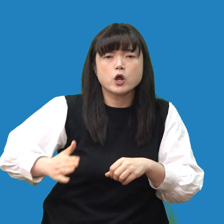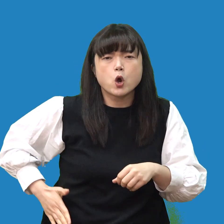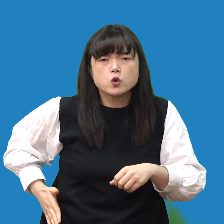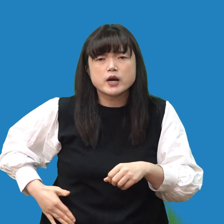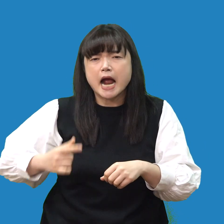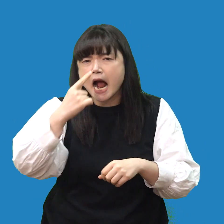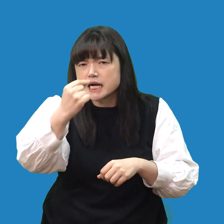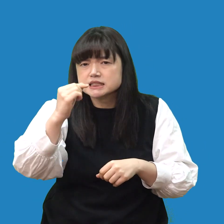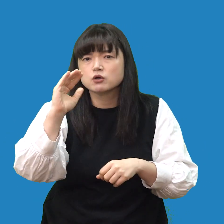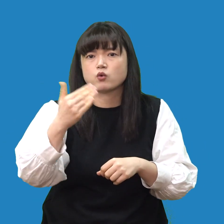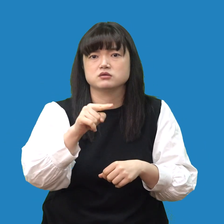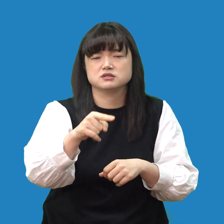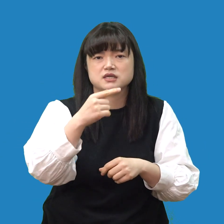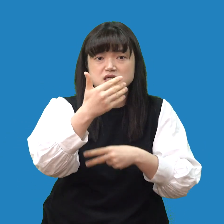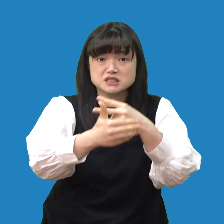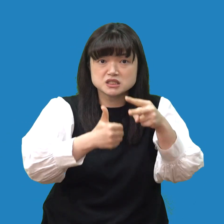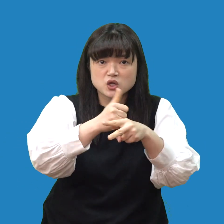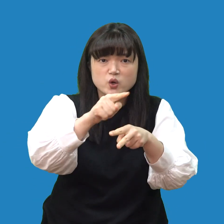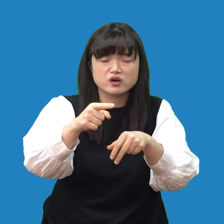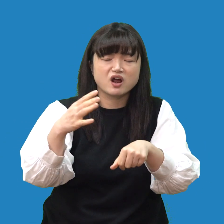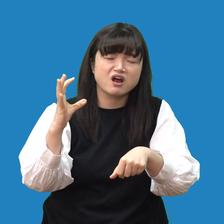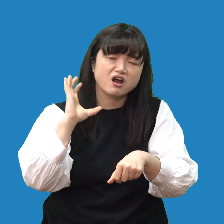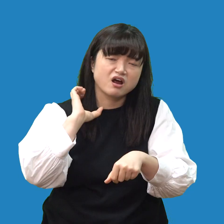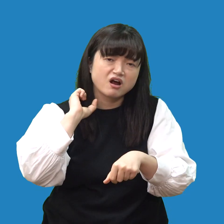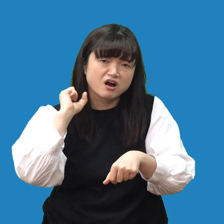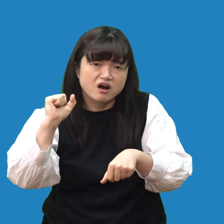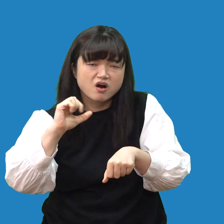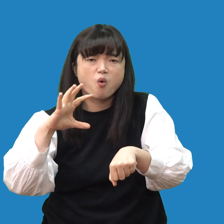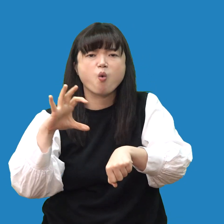될 것이고 그들의 신들이 너희에게 올무가 되리라.